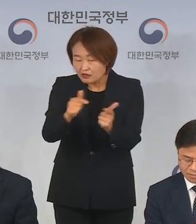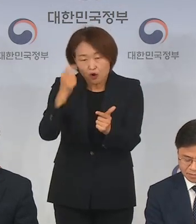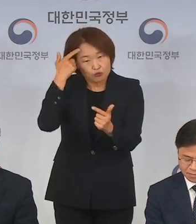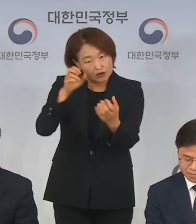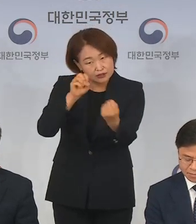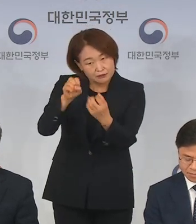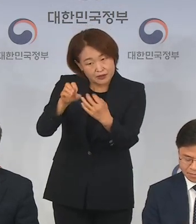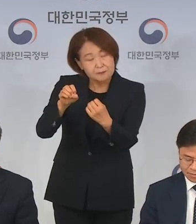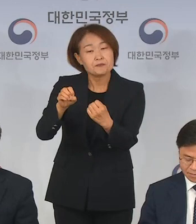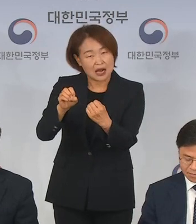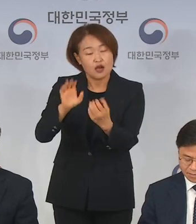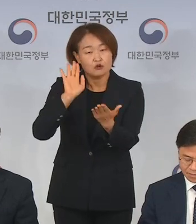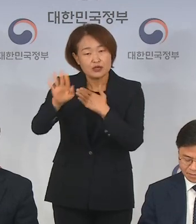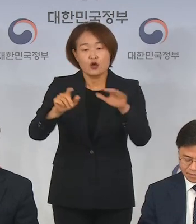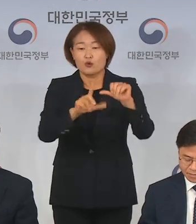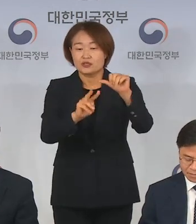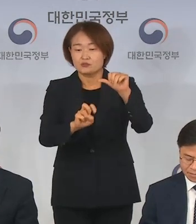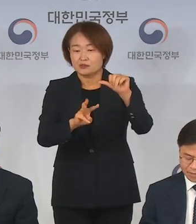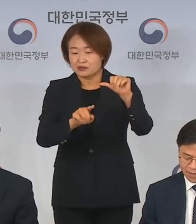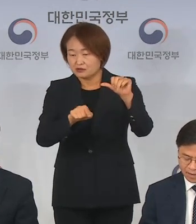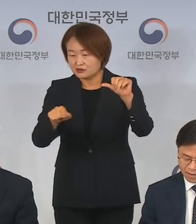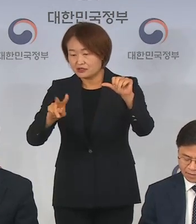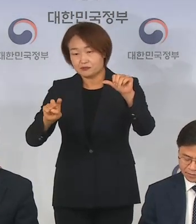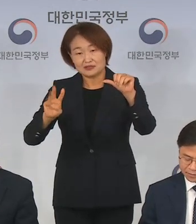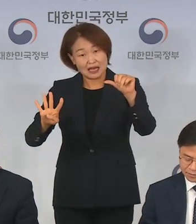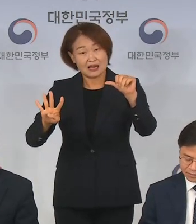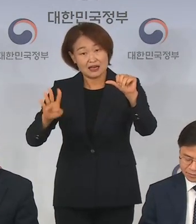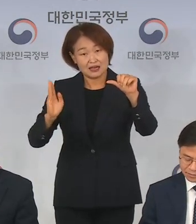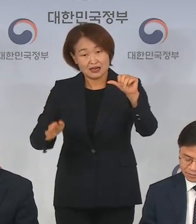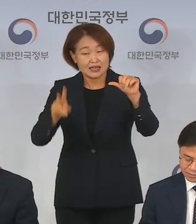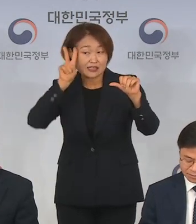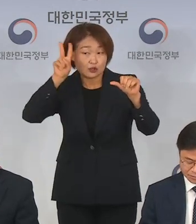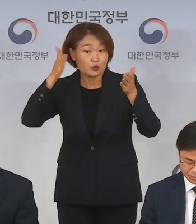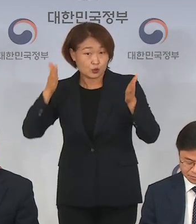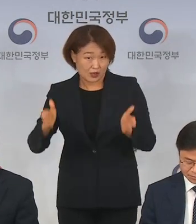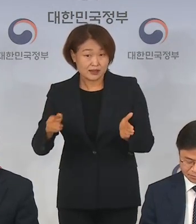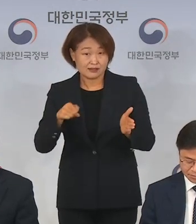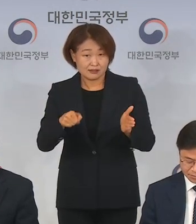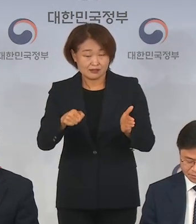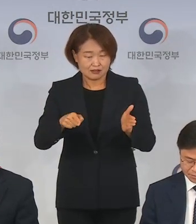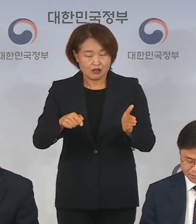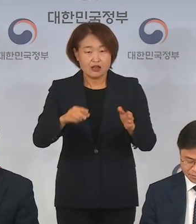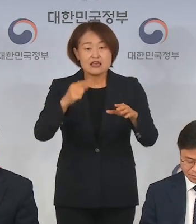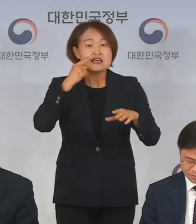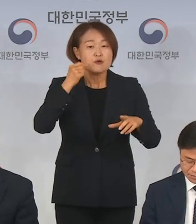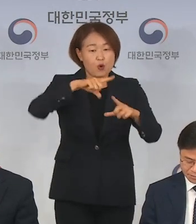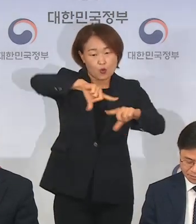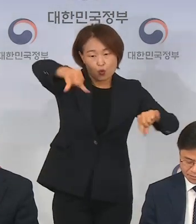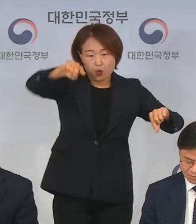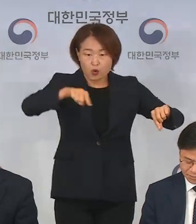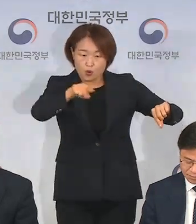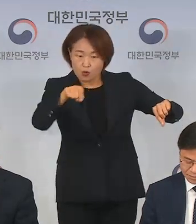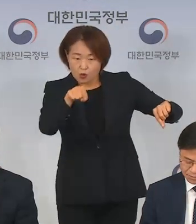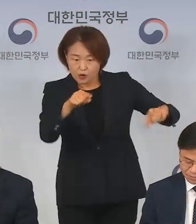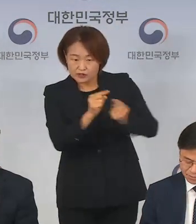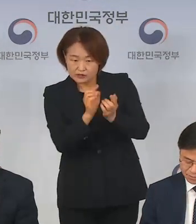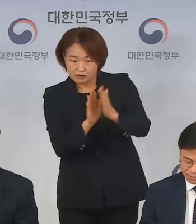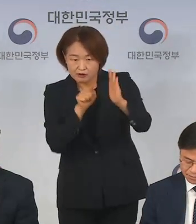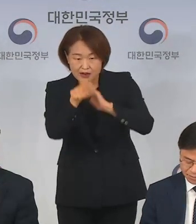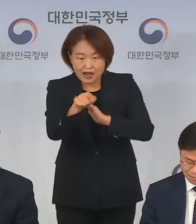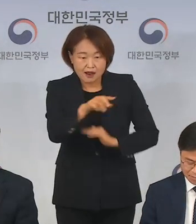후 5월 23일부터 24일까지 양일간 후쿠시마 제1원전 시설 등을